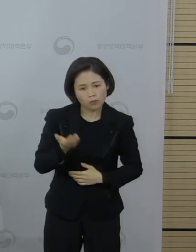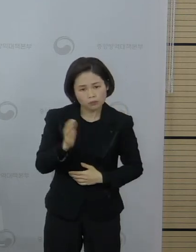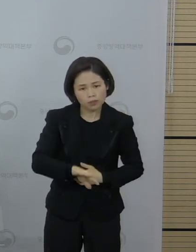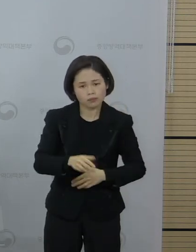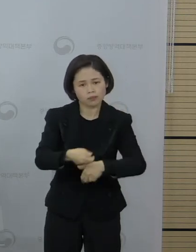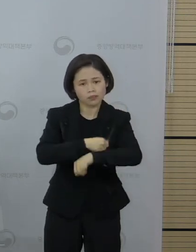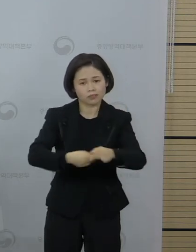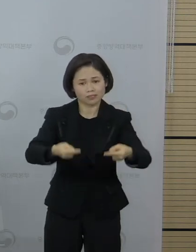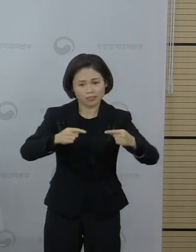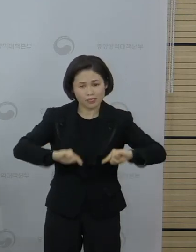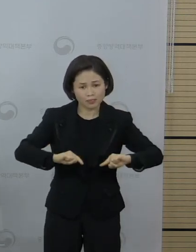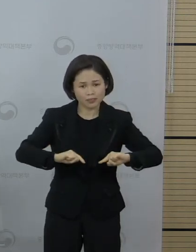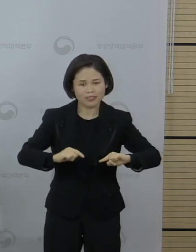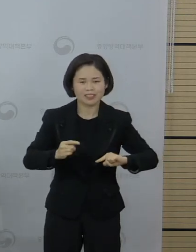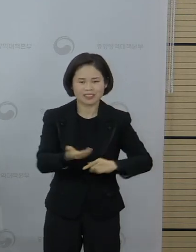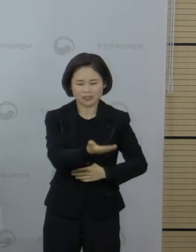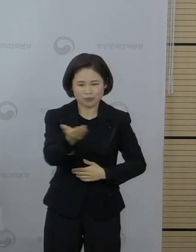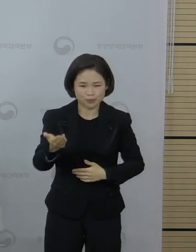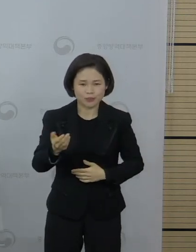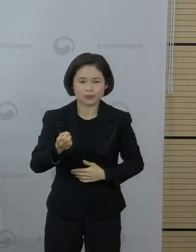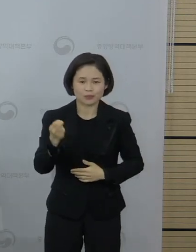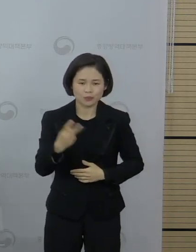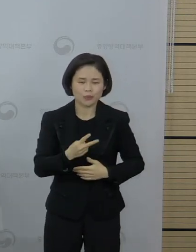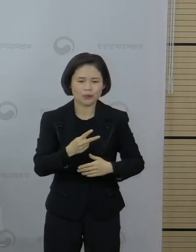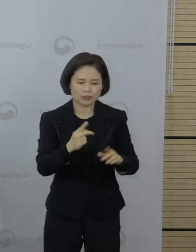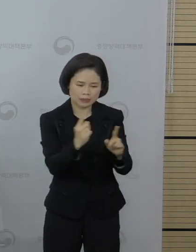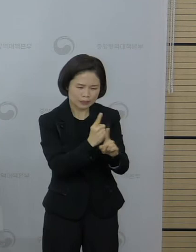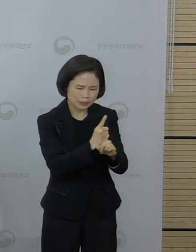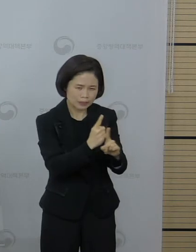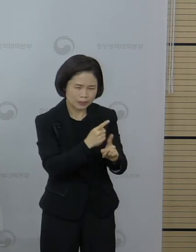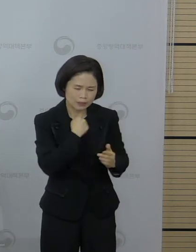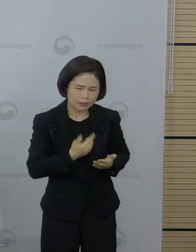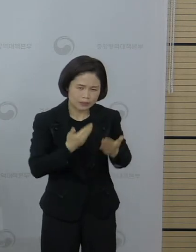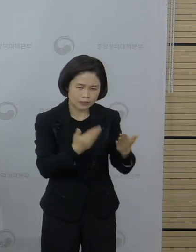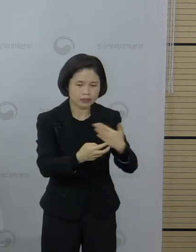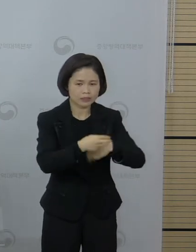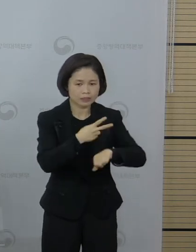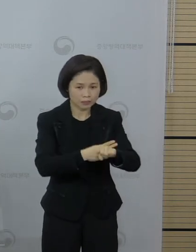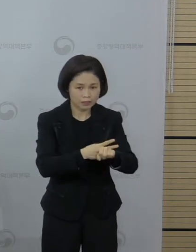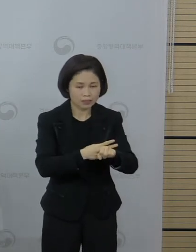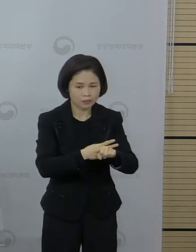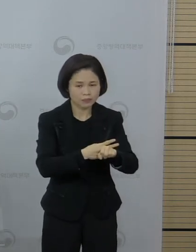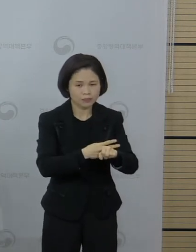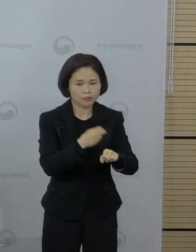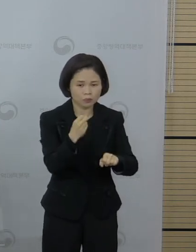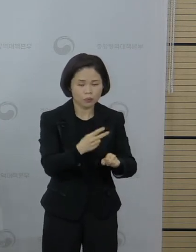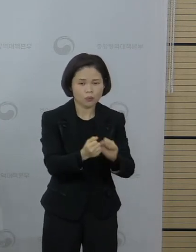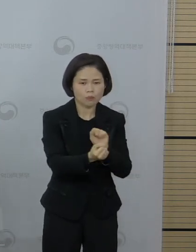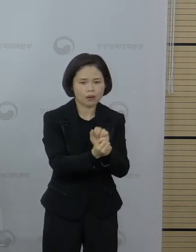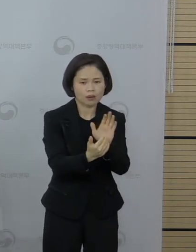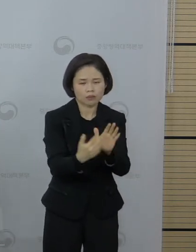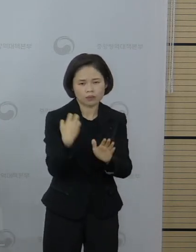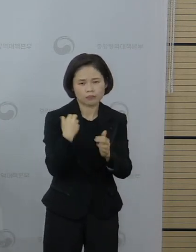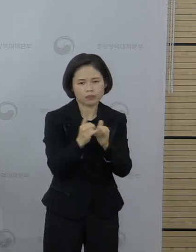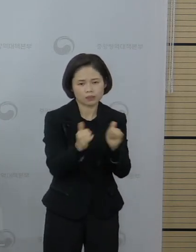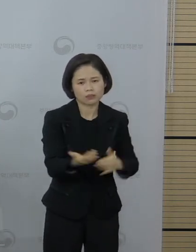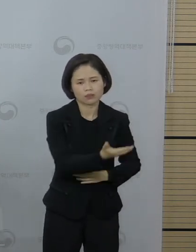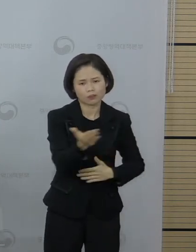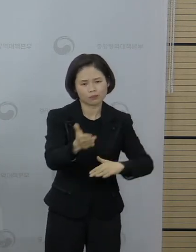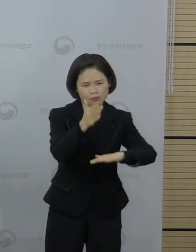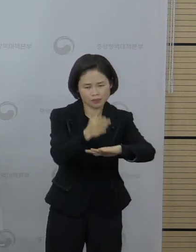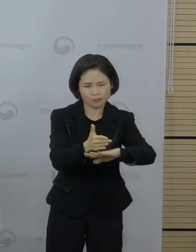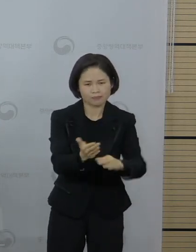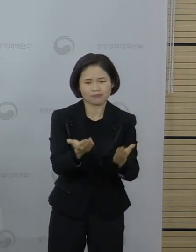국민들, 그리고 진료와 검사에 헌신하시는 의료진과 일선의 보건요원들께 거듭